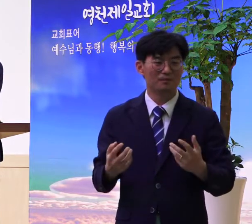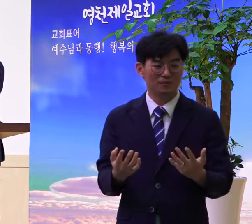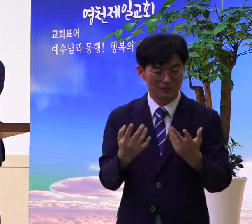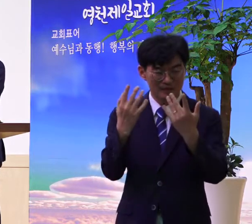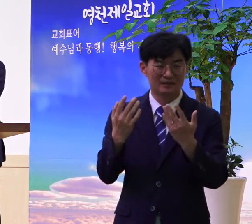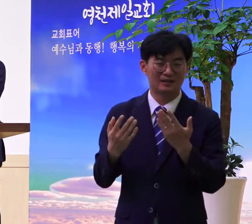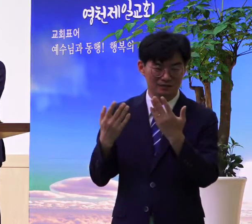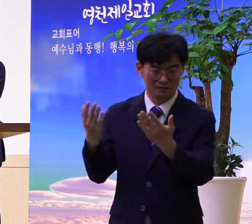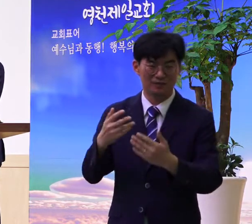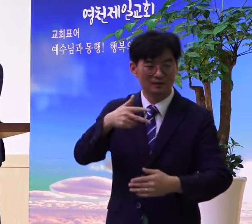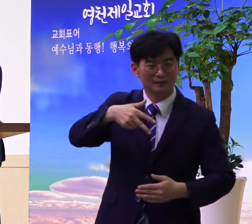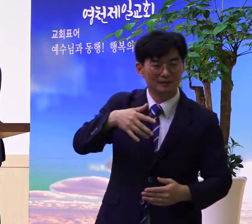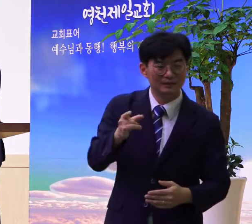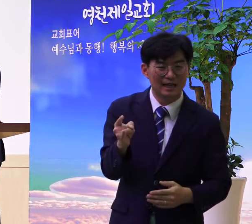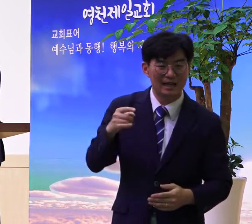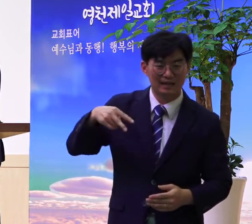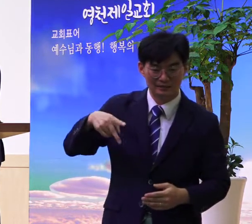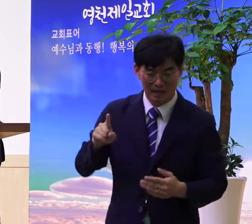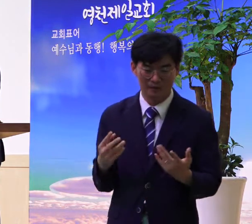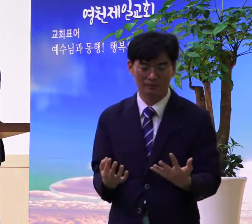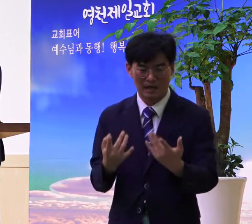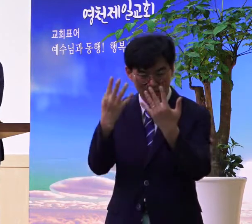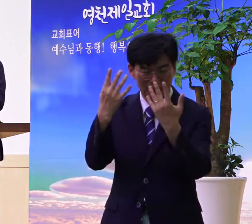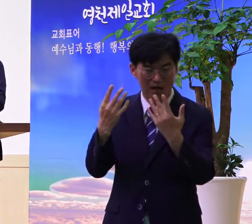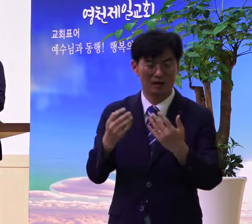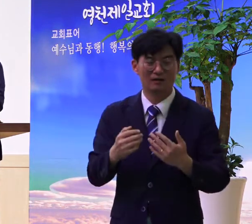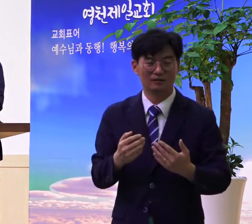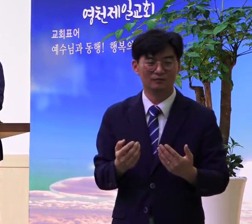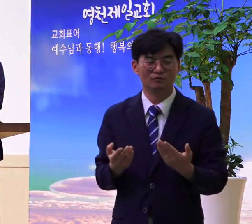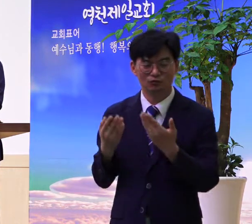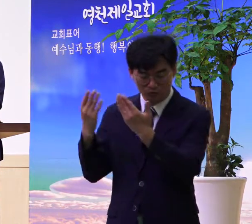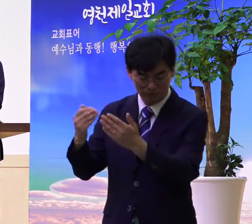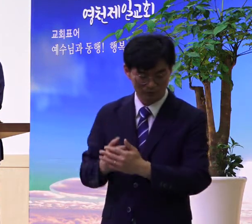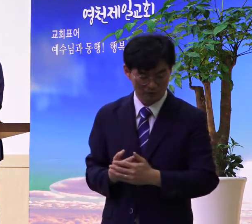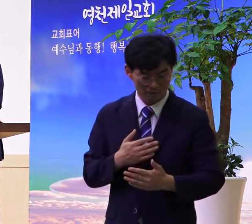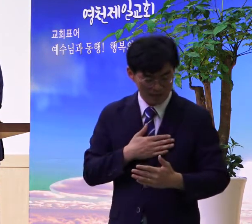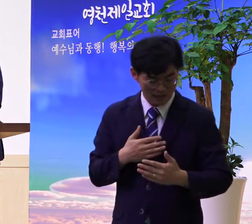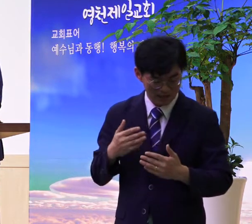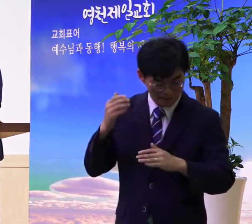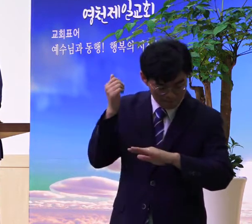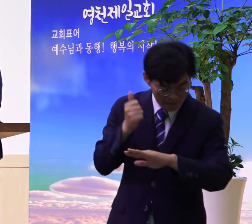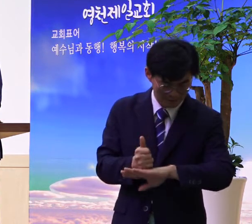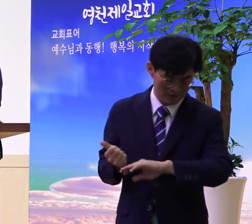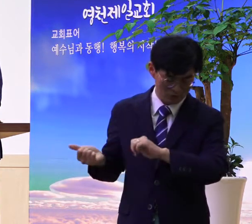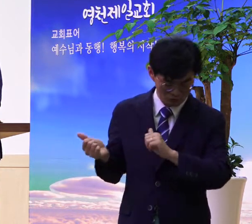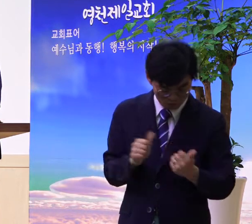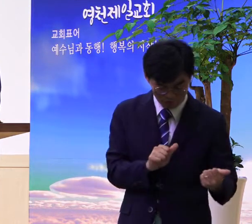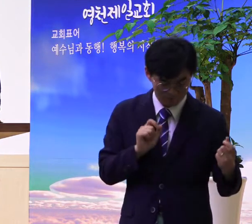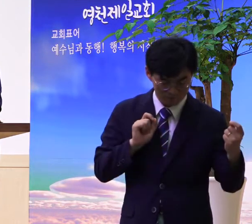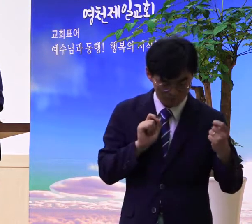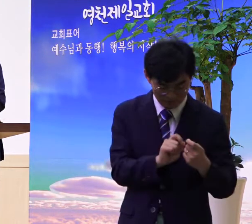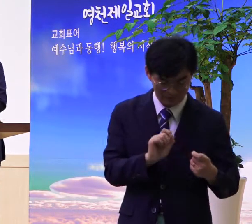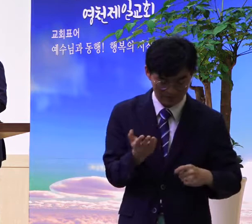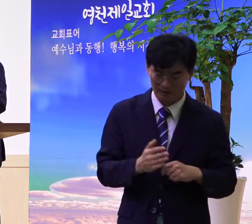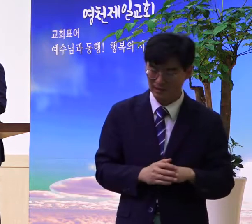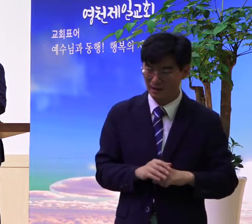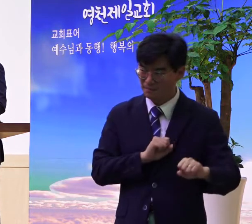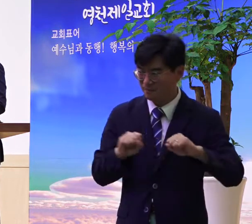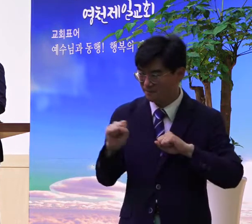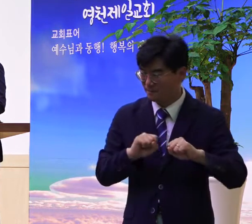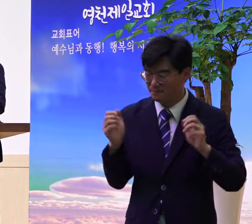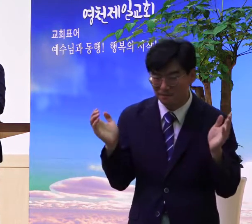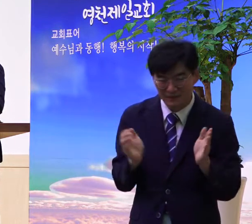이야기했습니다. 그래서 바울이 내가 전제같이 부어졌고 내 떠날 기약이 가까웠다 라고 이렇게 하는